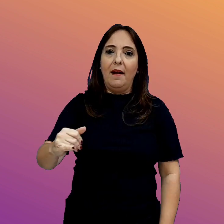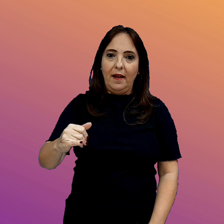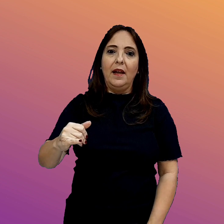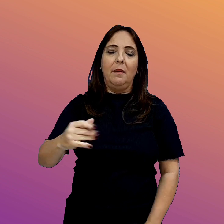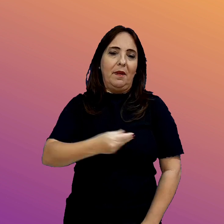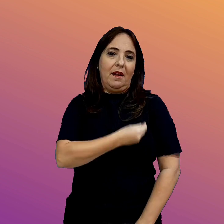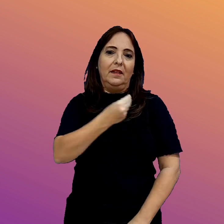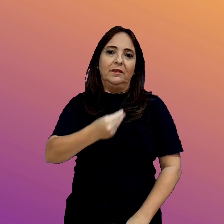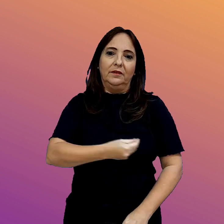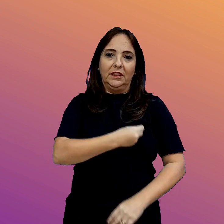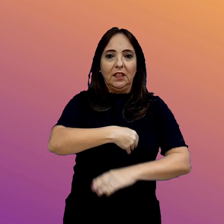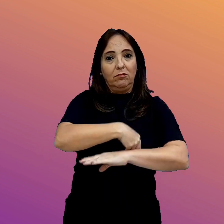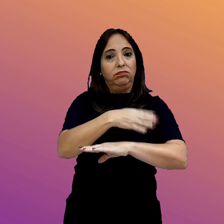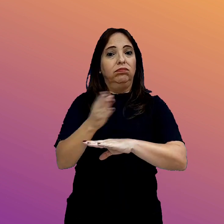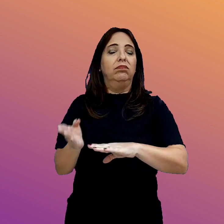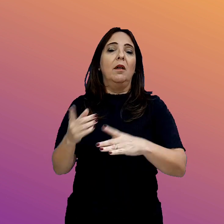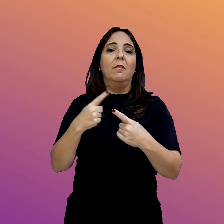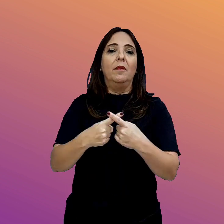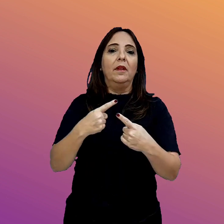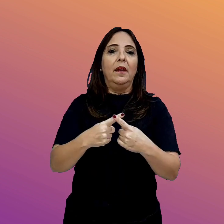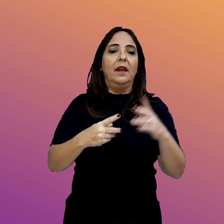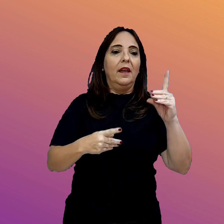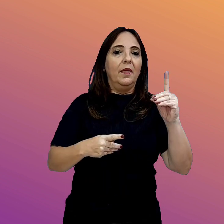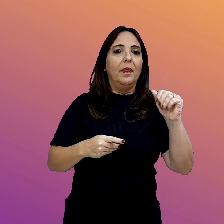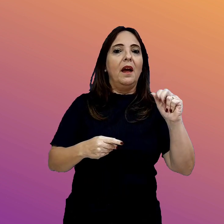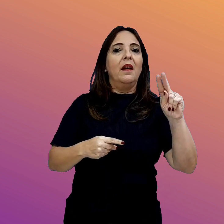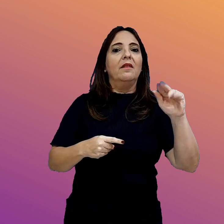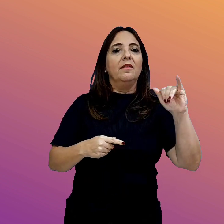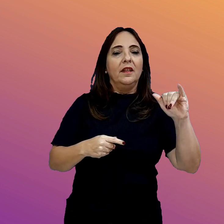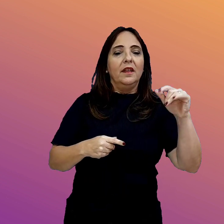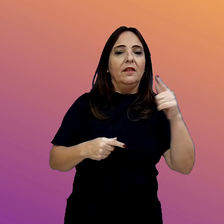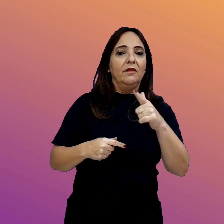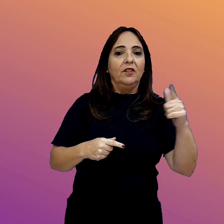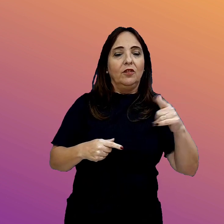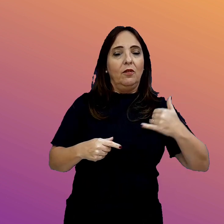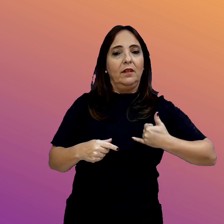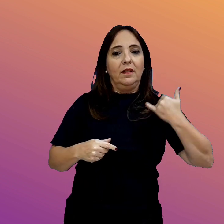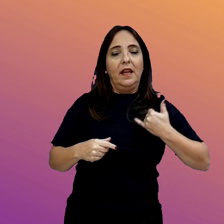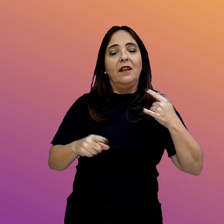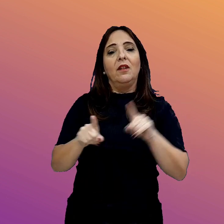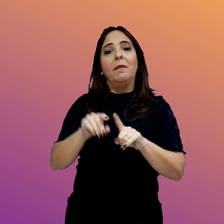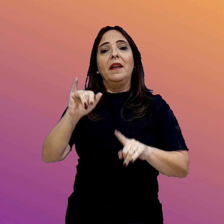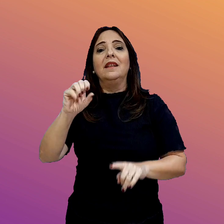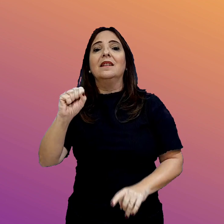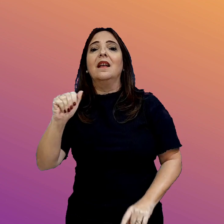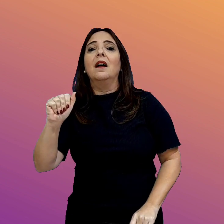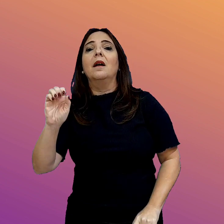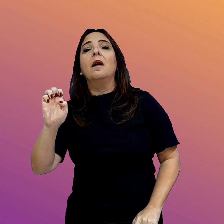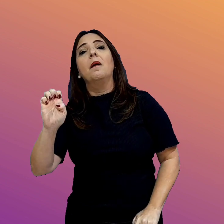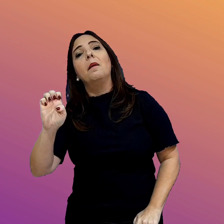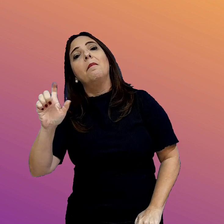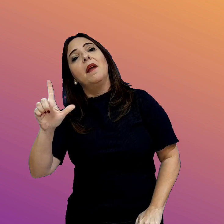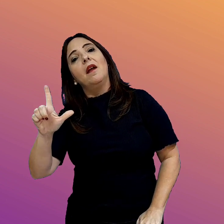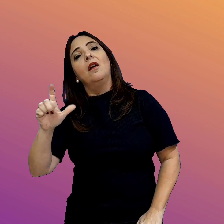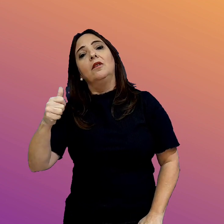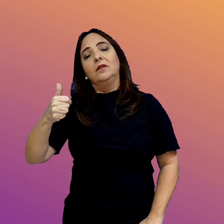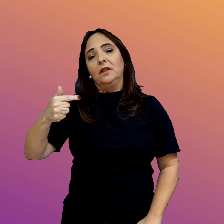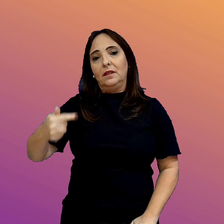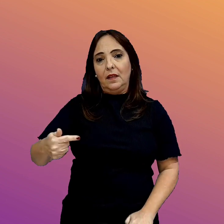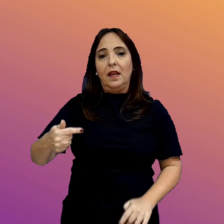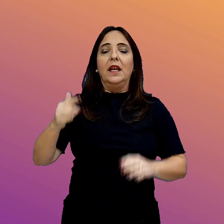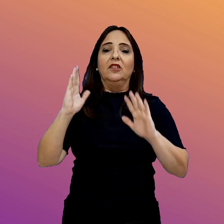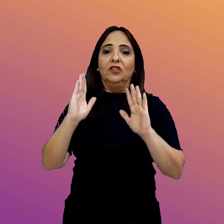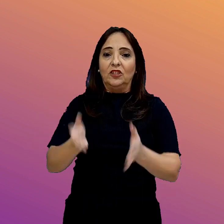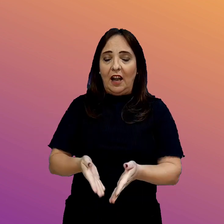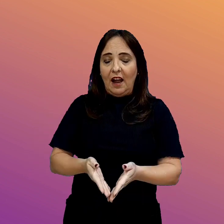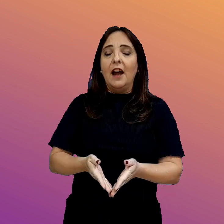do Davi, que tem 22 anos, e da Isabel, que tem 17 anos. O Davi já está trabalhando, mas ele também está na faculdade, está no